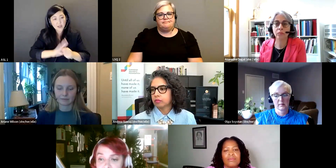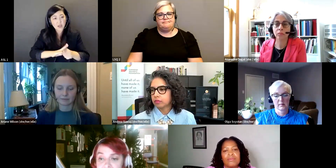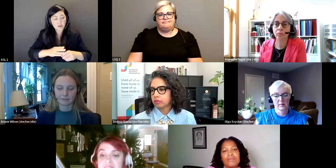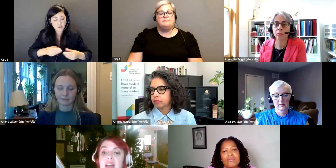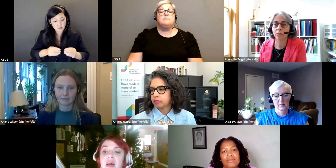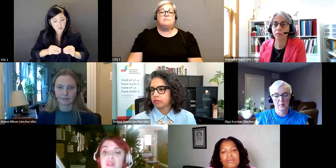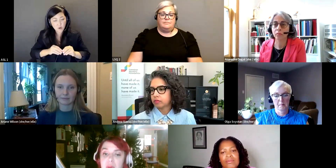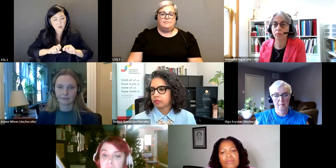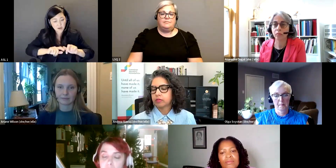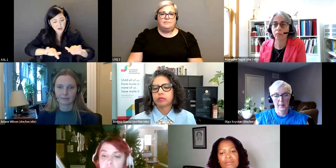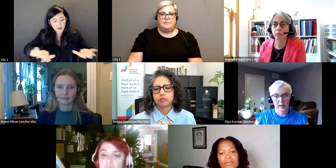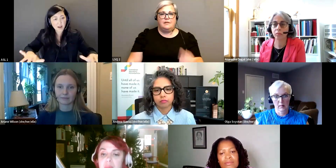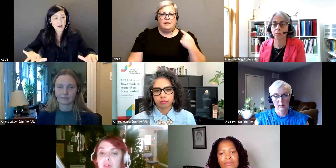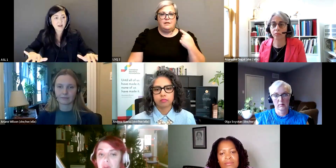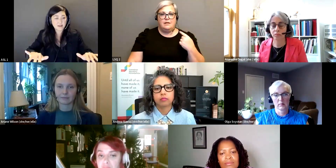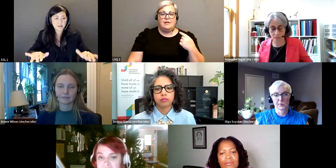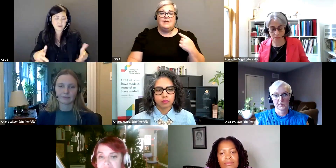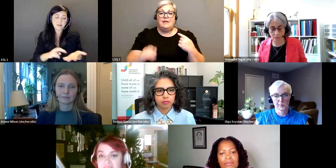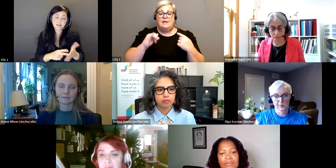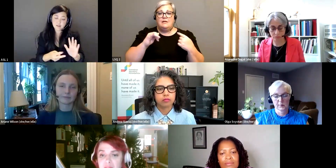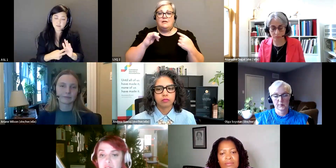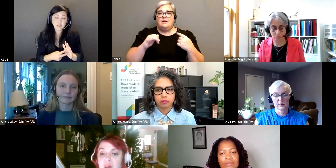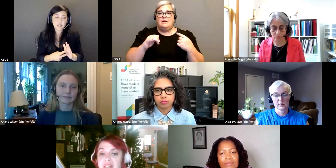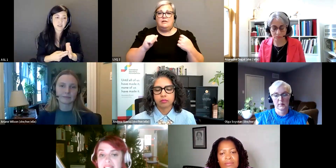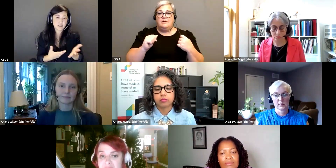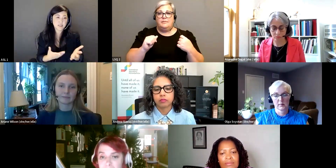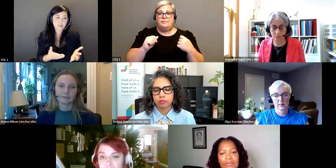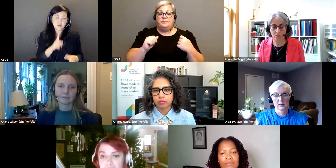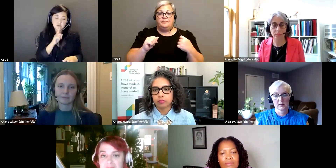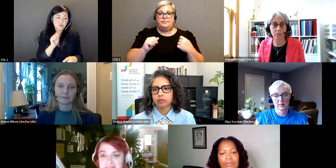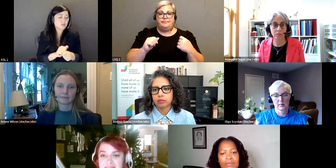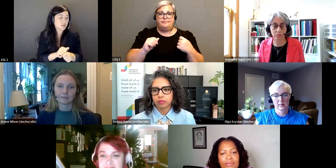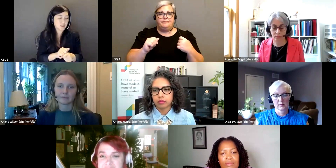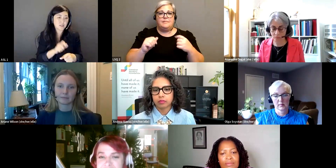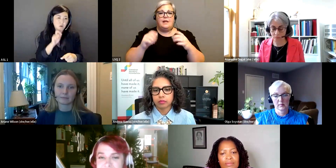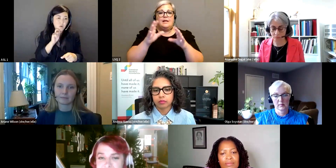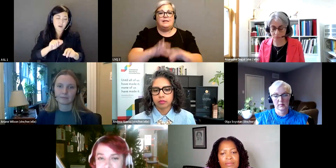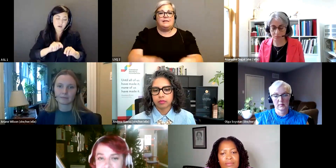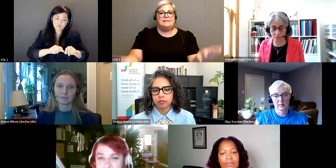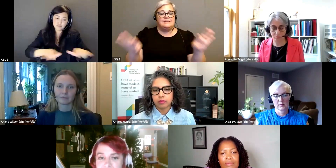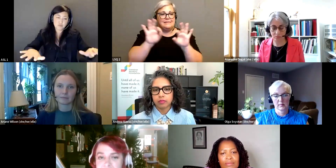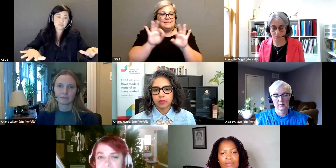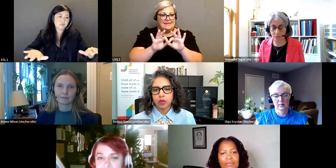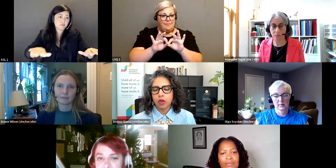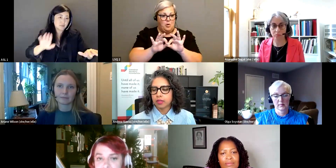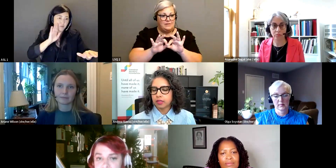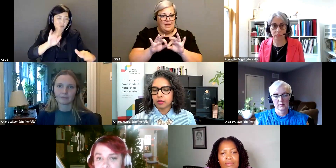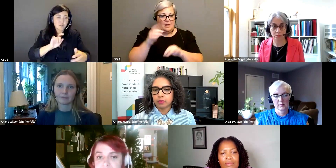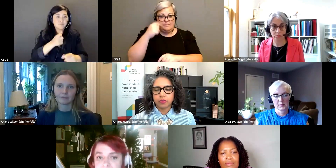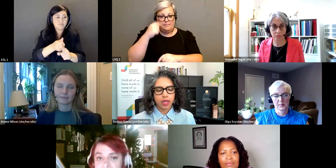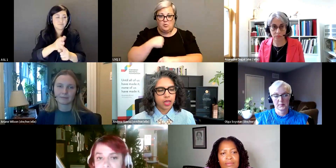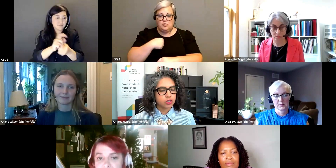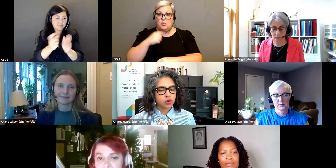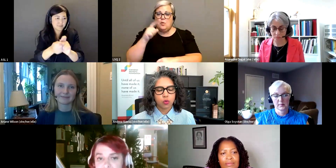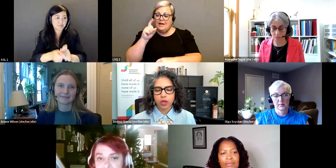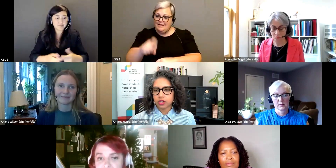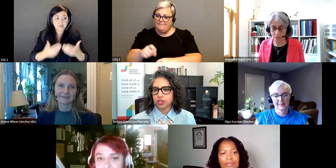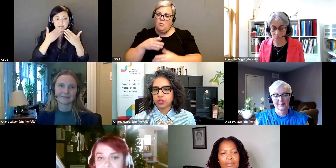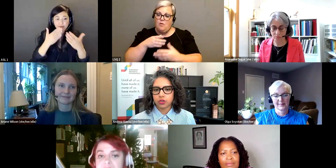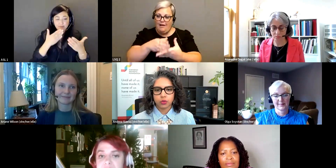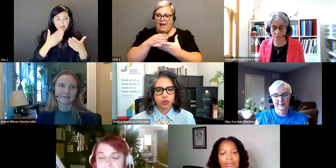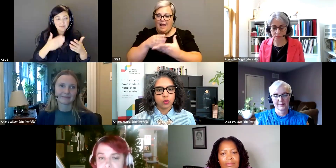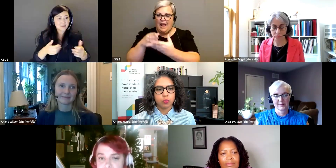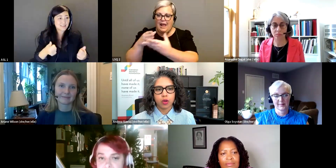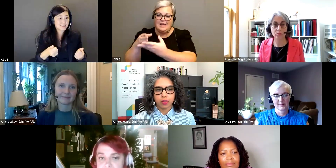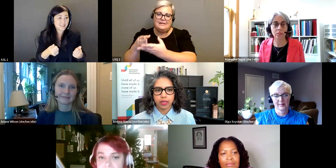plus nous utilisons voix, plus nous amplifions ce qui est important pour nous, plus nous allons contribuer à créer